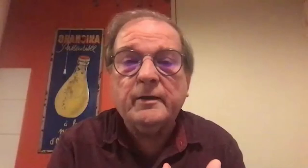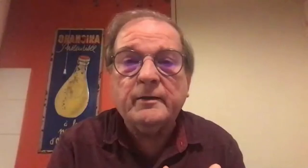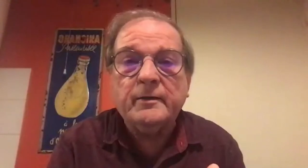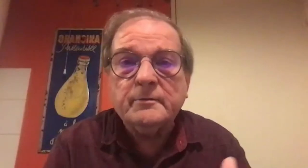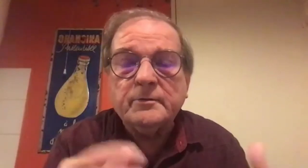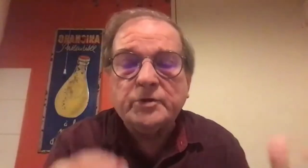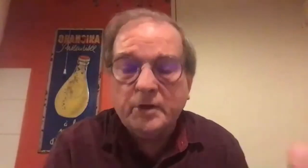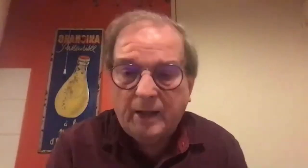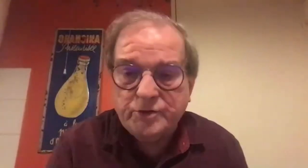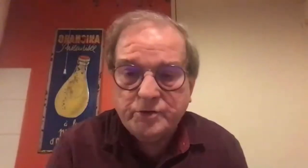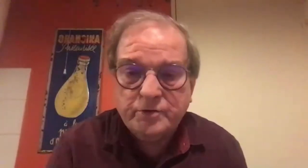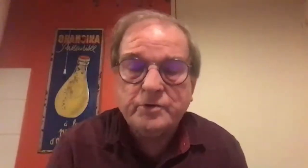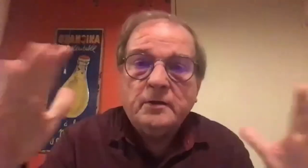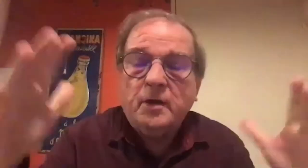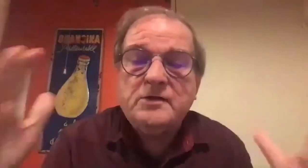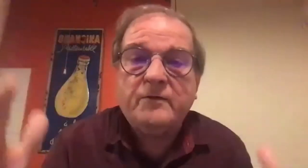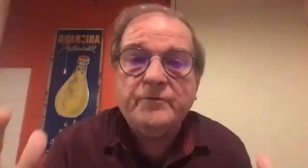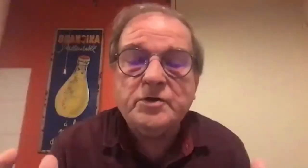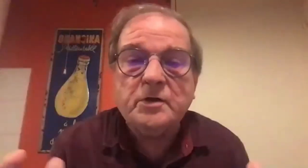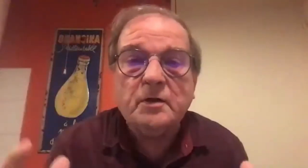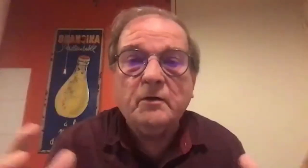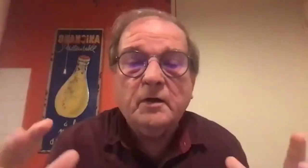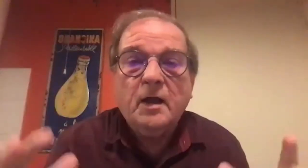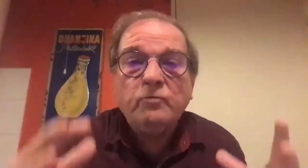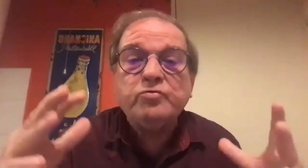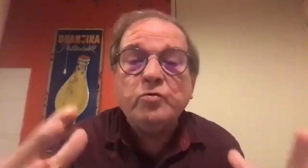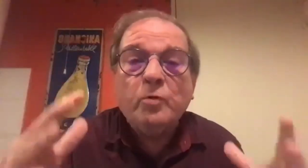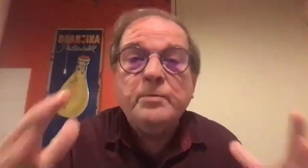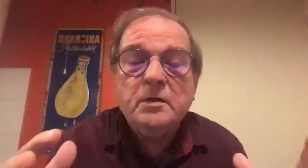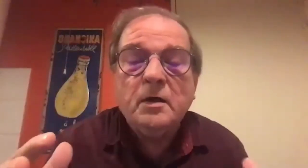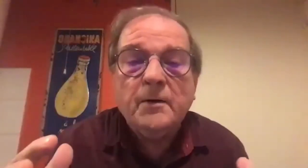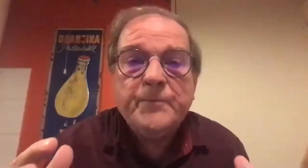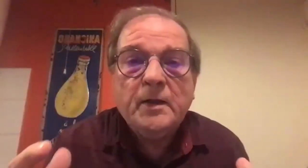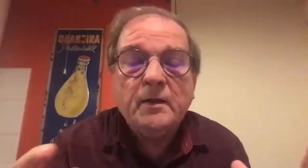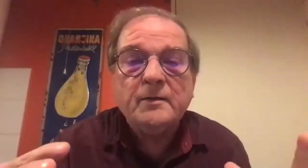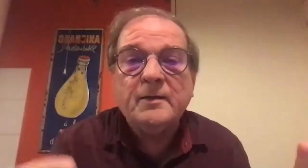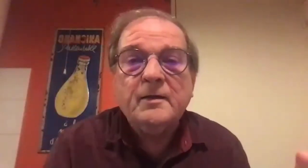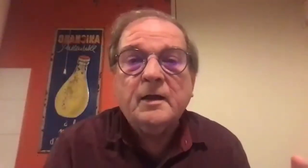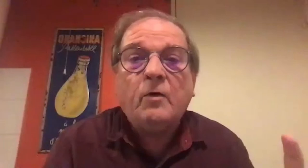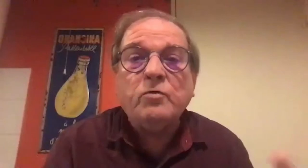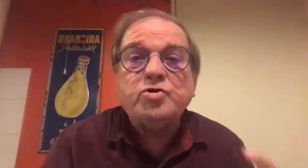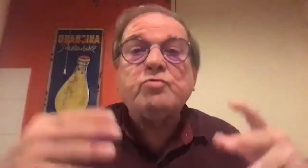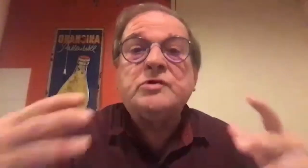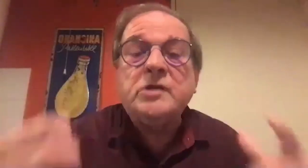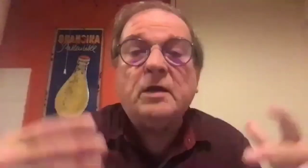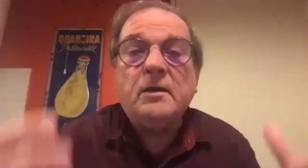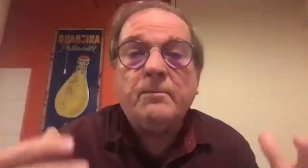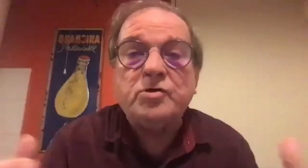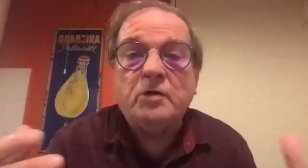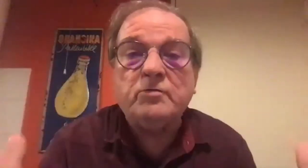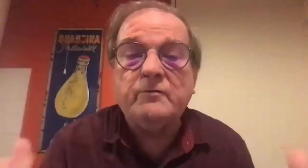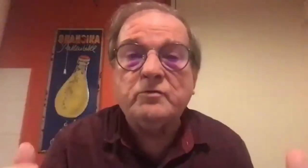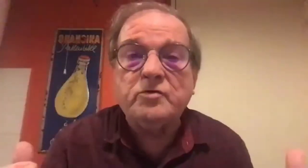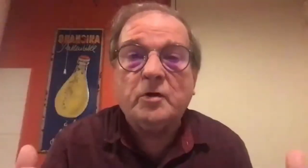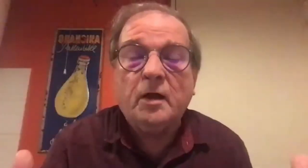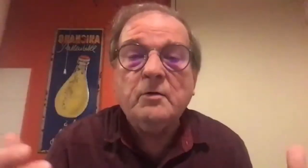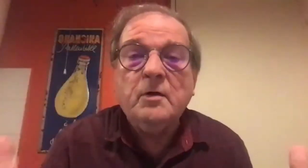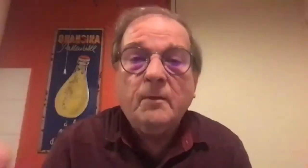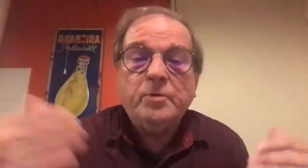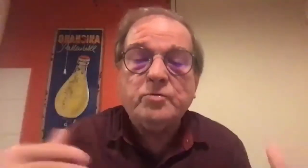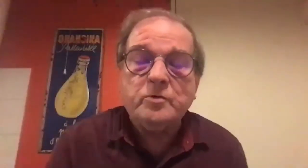não pode tirar da nossa vista, né, a autonomia da construção daquele projeto